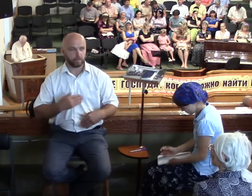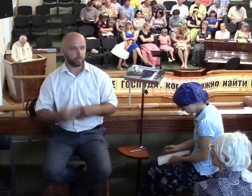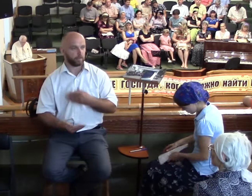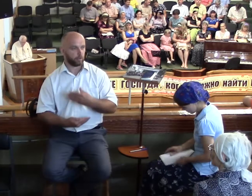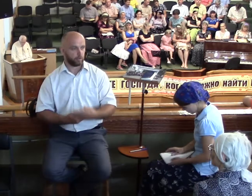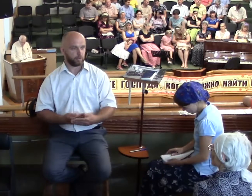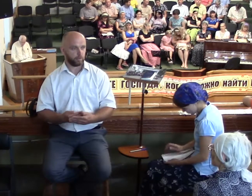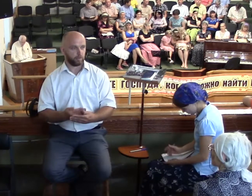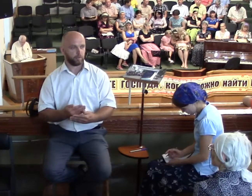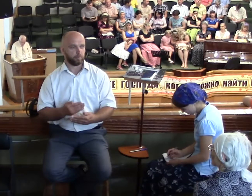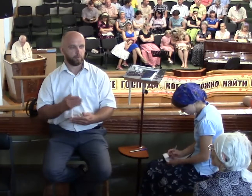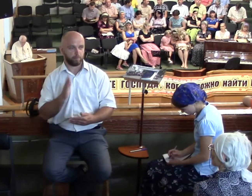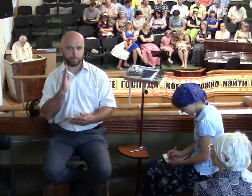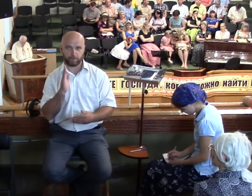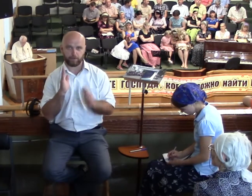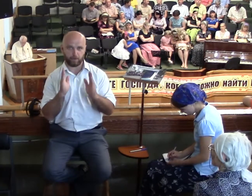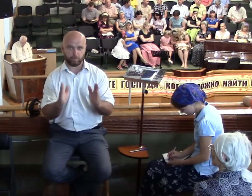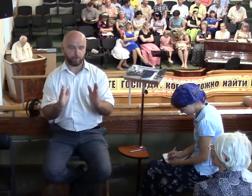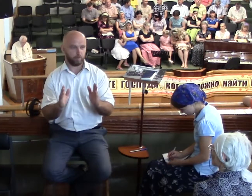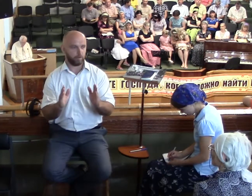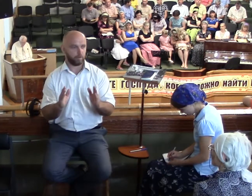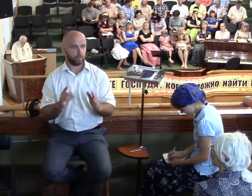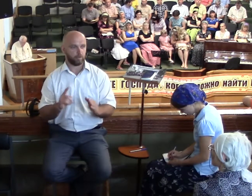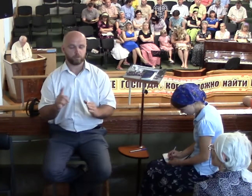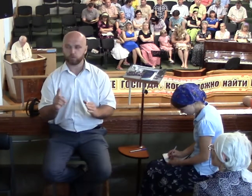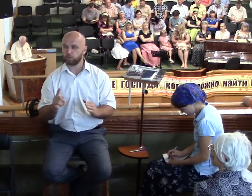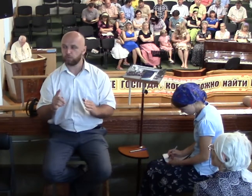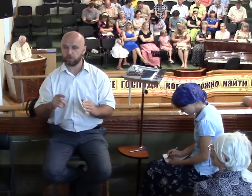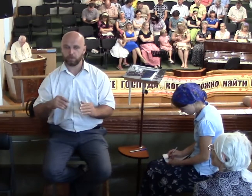ногами вашими, дабы хромлище не